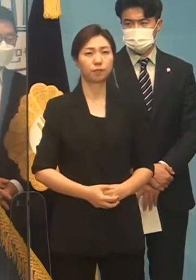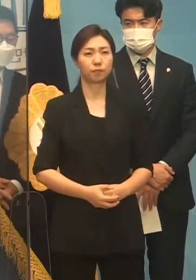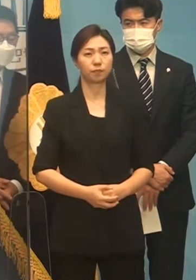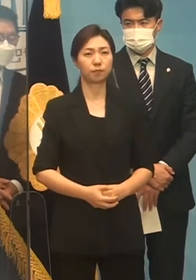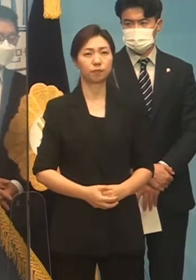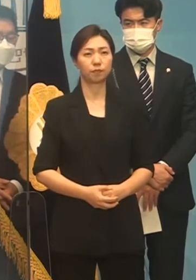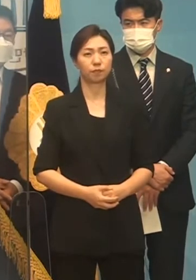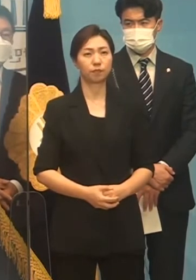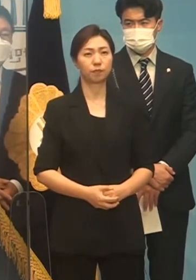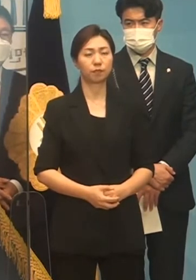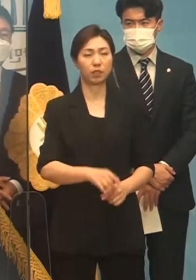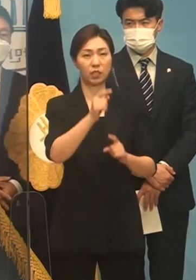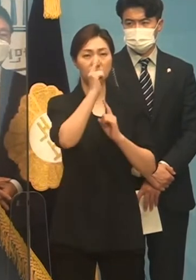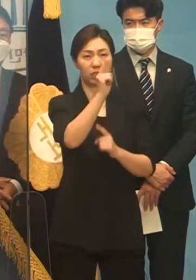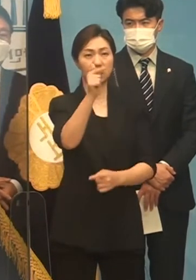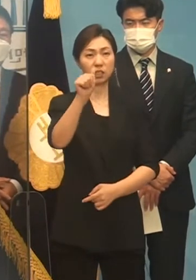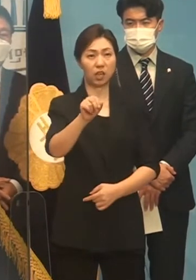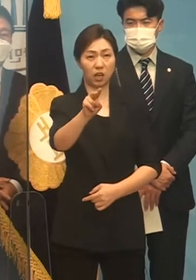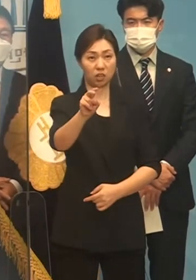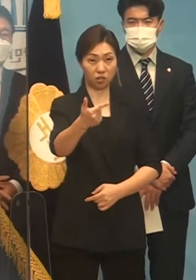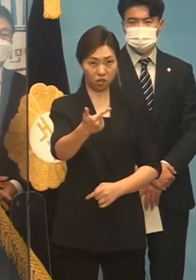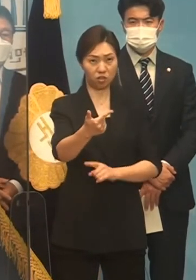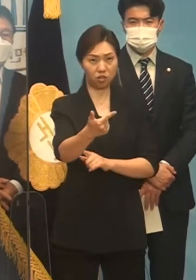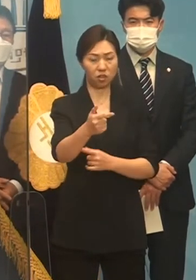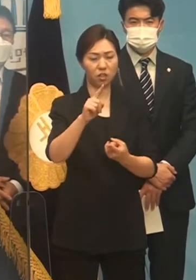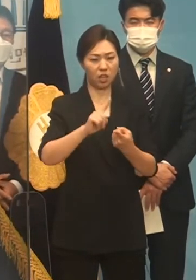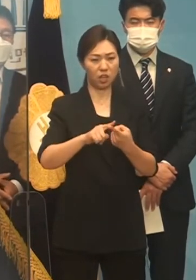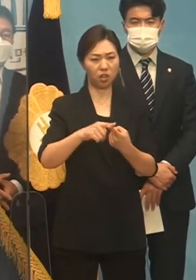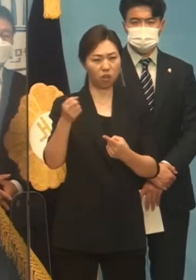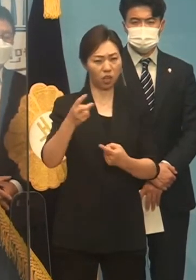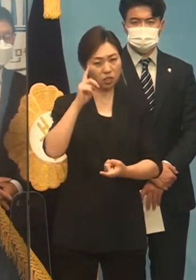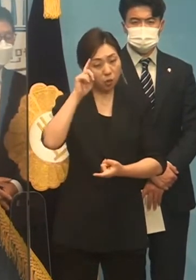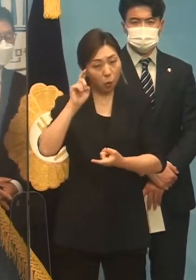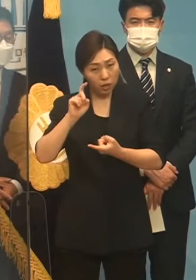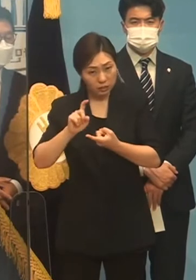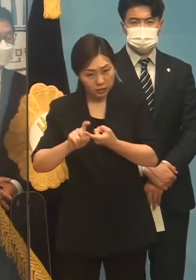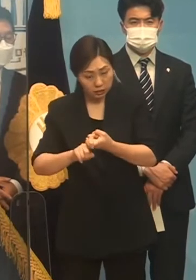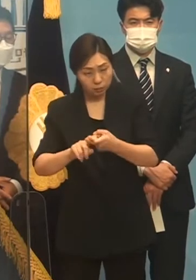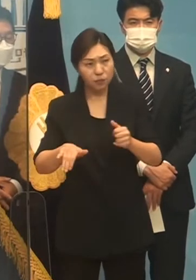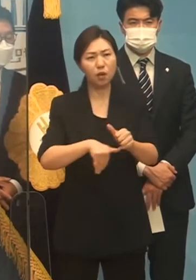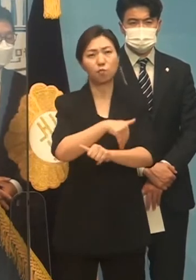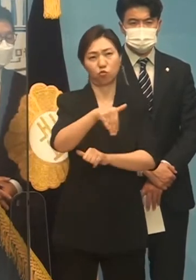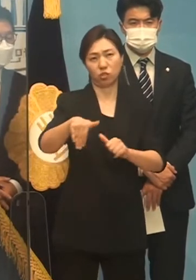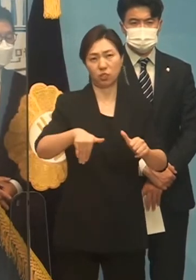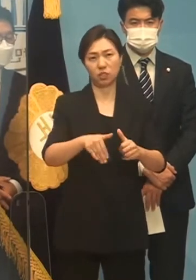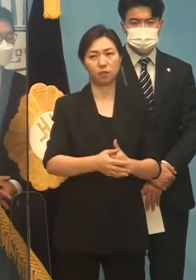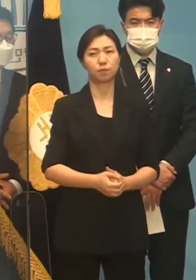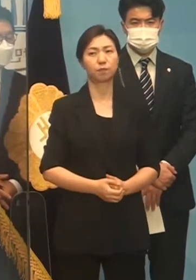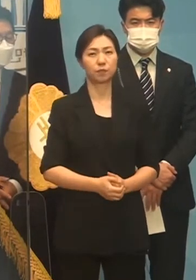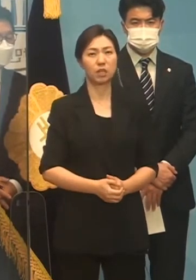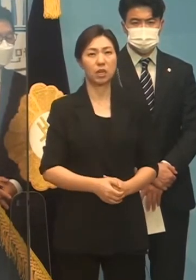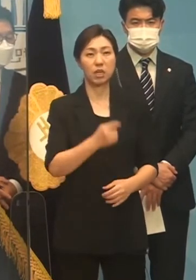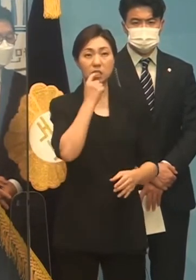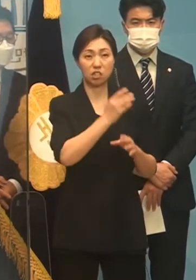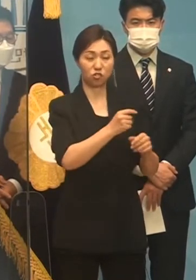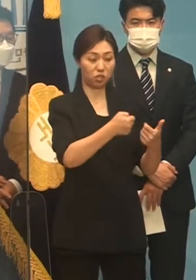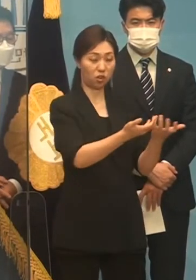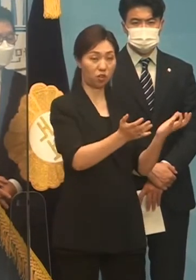마침 이낙연을 다시 보는 여론이 높아지고 있습니다. 최근 민주당 후보